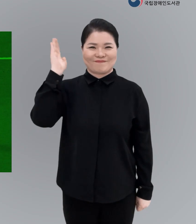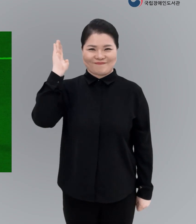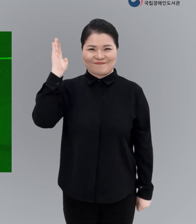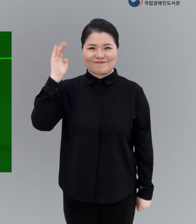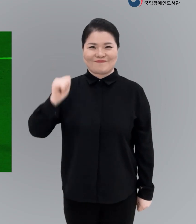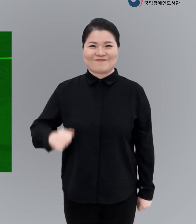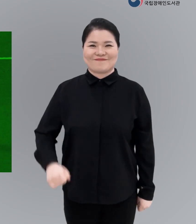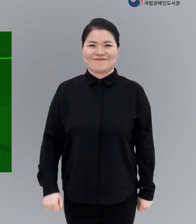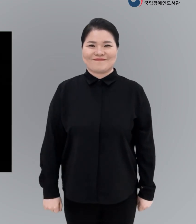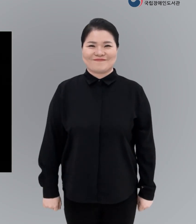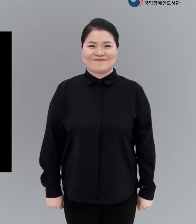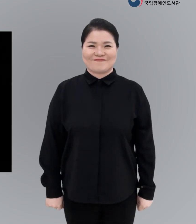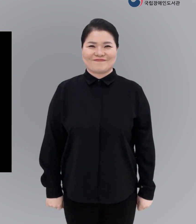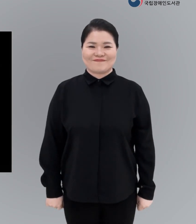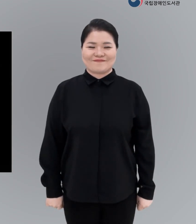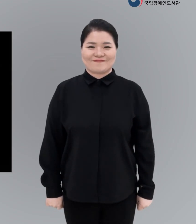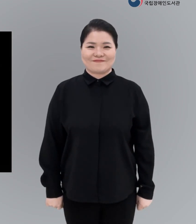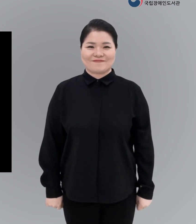노바크 조코비치.